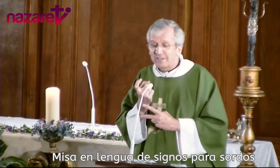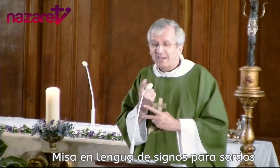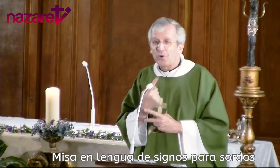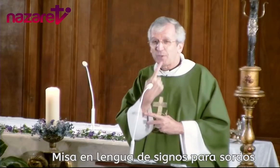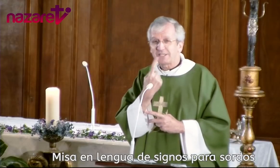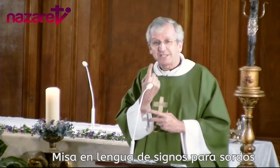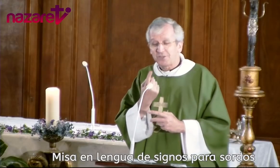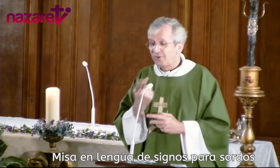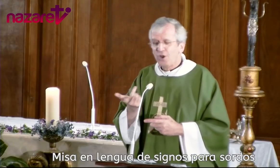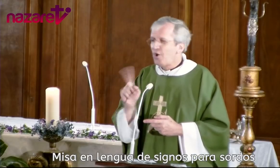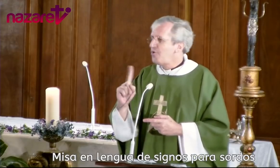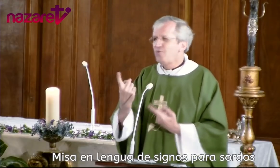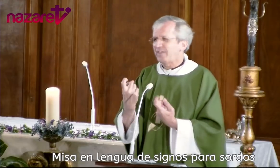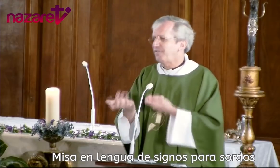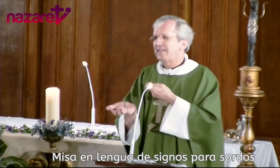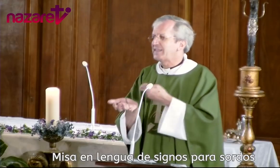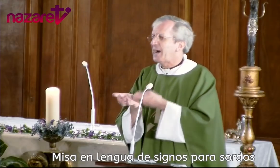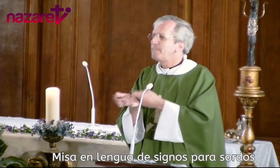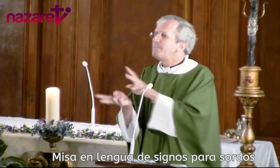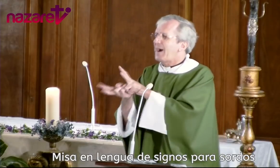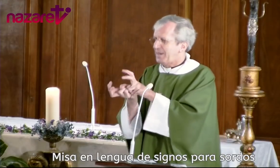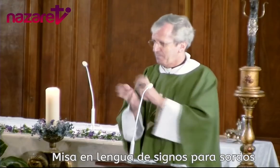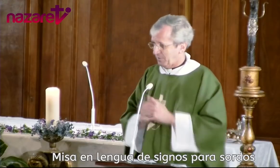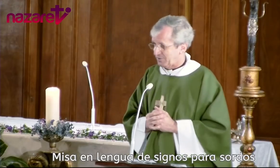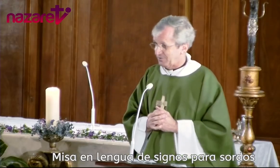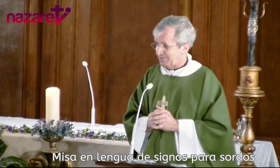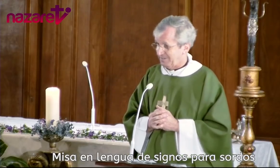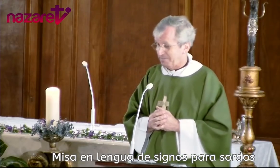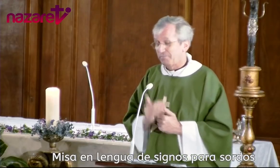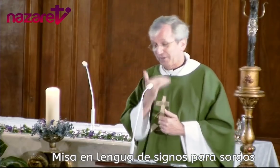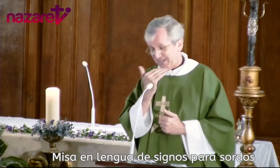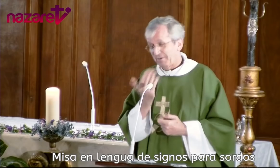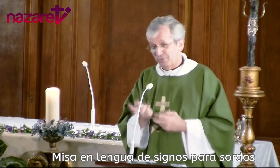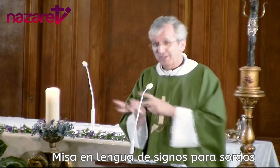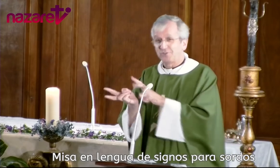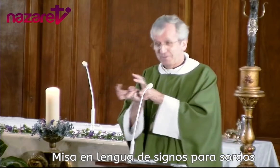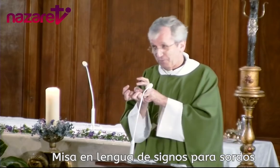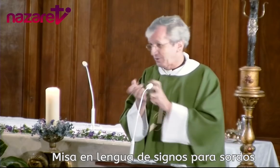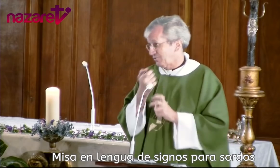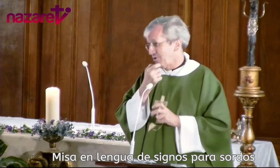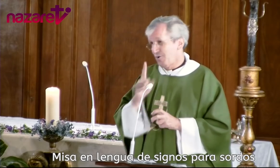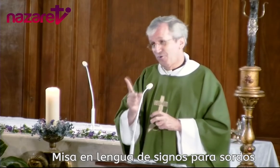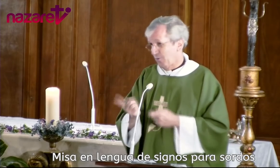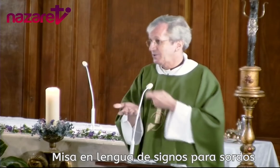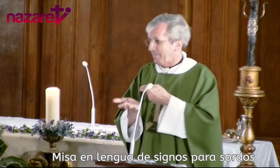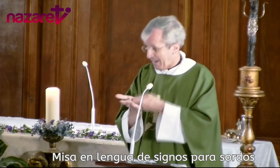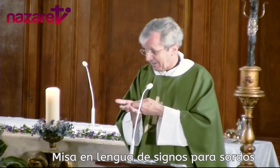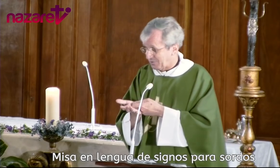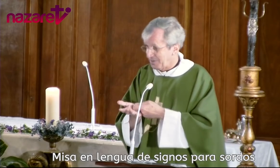pregunta hubiese sido: no hace falta pagar impuestos, porque sabemos que los impuestos no gusta pagarlos,